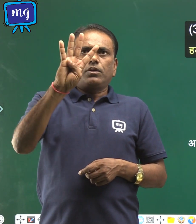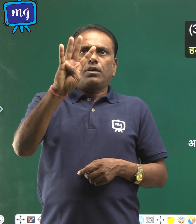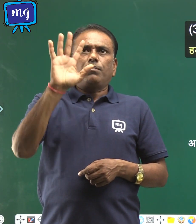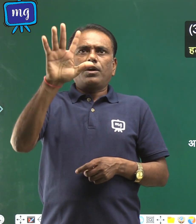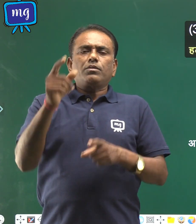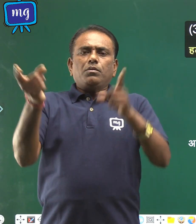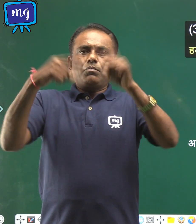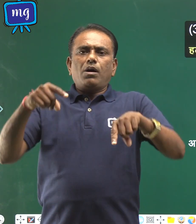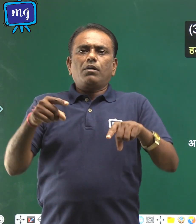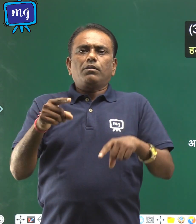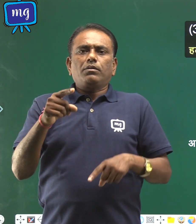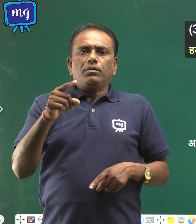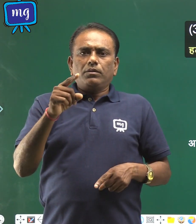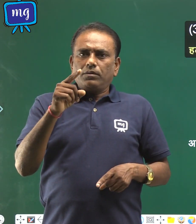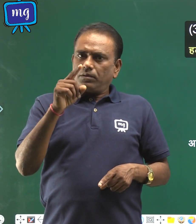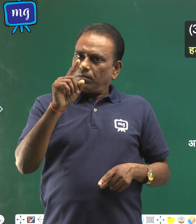45/15 के देंगे 3 आएगा,